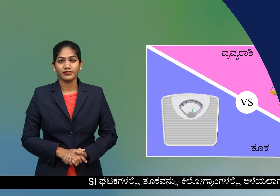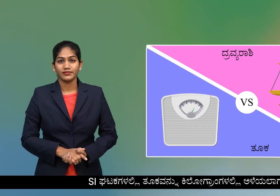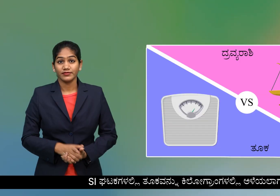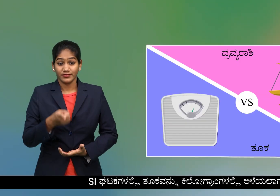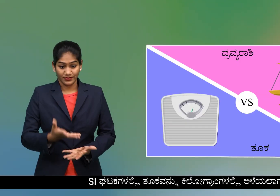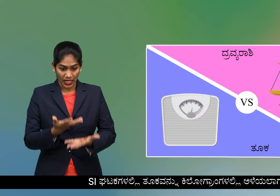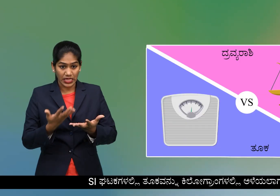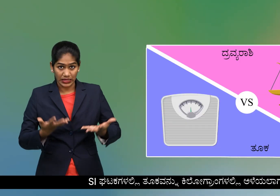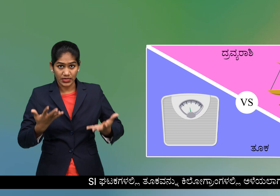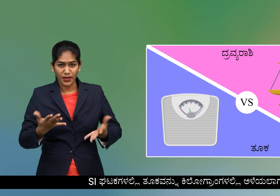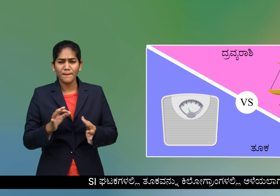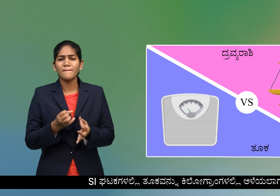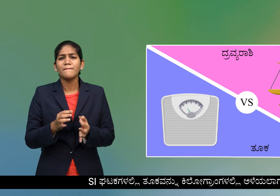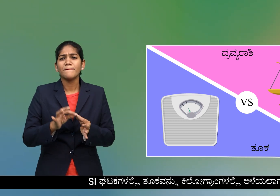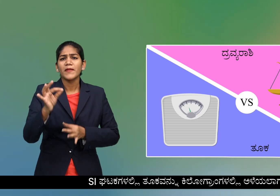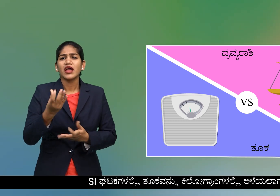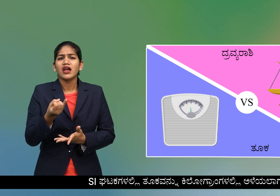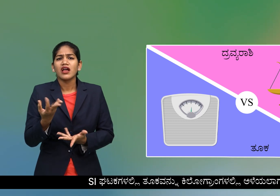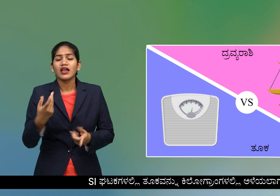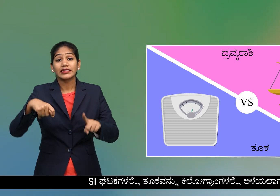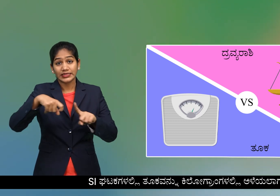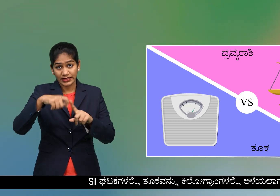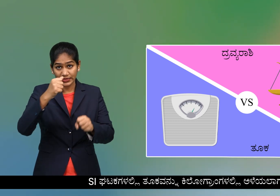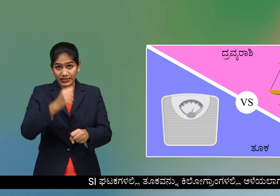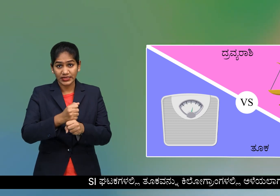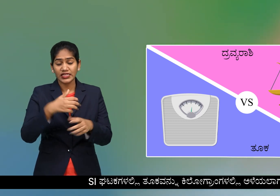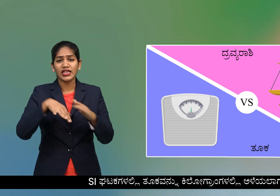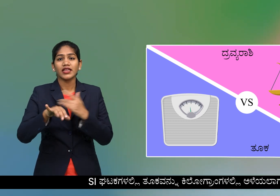SI ಘಟಕಗಳಲ್ಲಿ ತೂಕವನ್ನು ಕಿಲೋಗ್ರಾಂಗಳಲ್ಲಿ ಅಳೆಯಲಾಗುತ್ತದೆ.